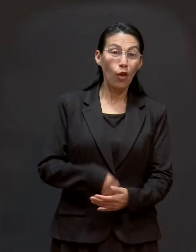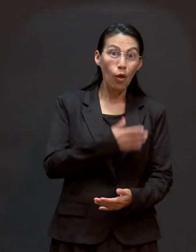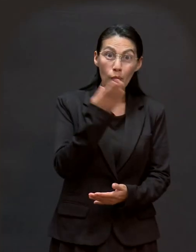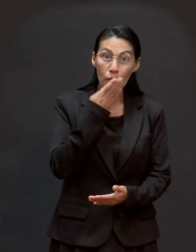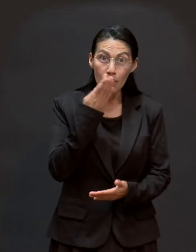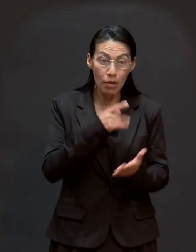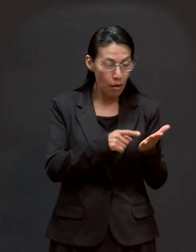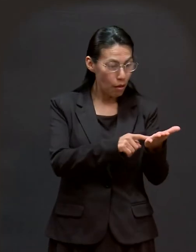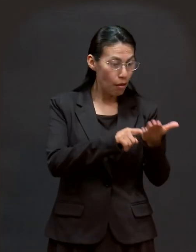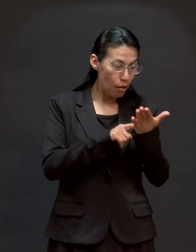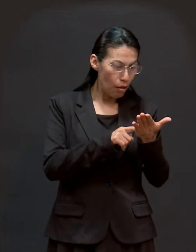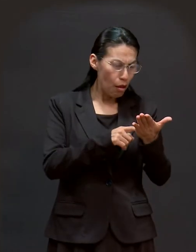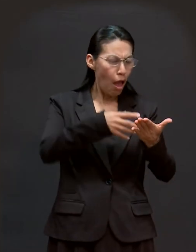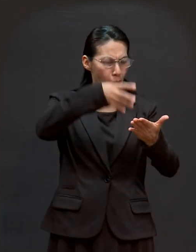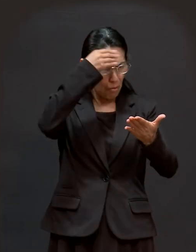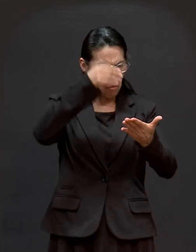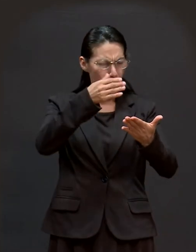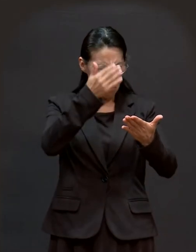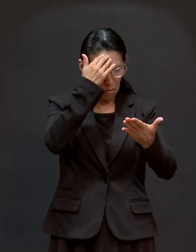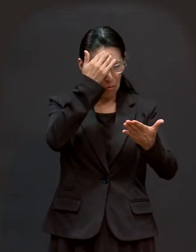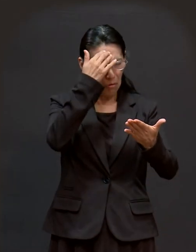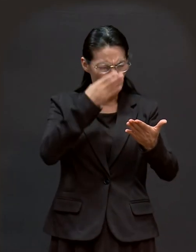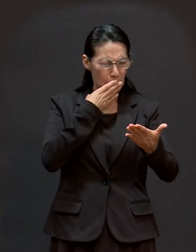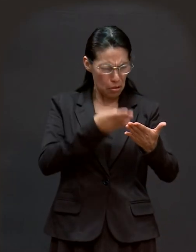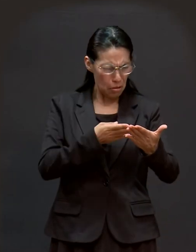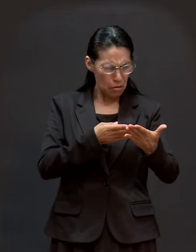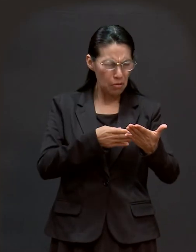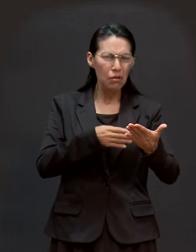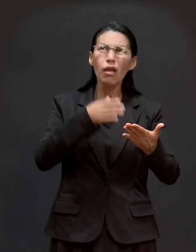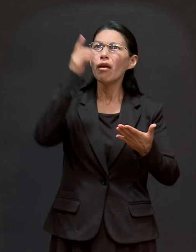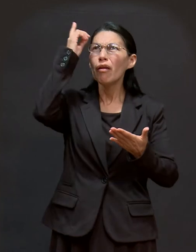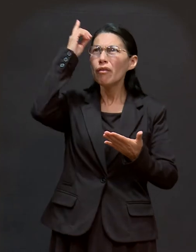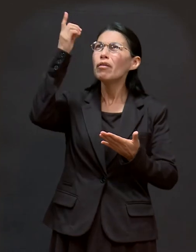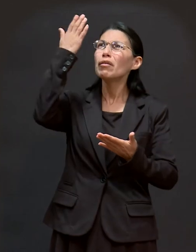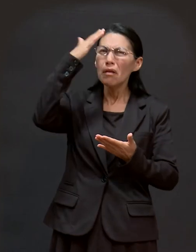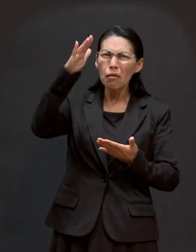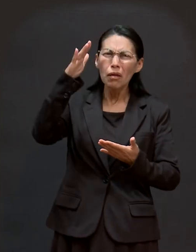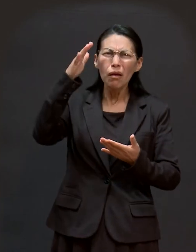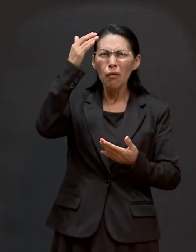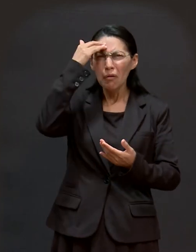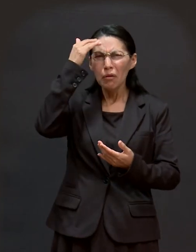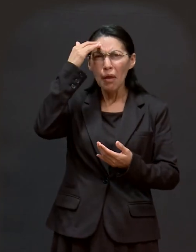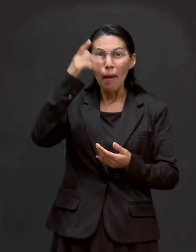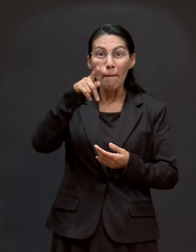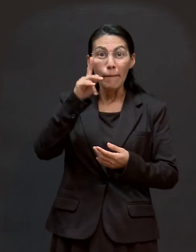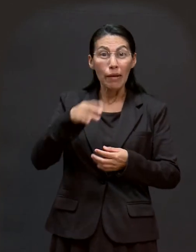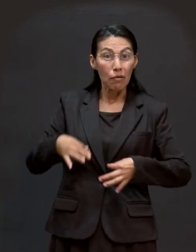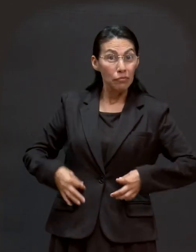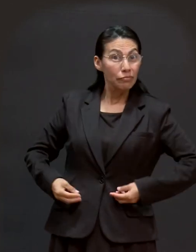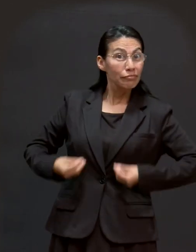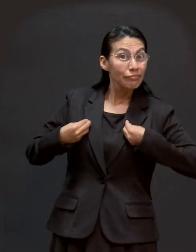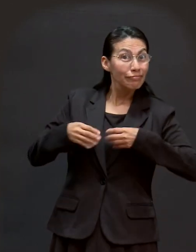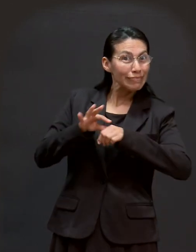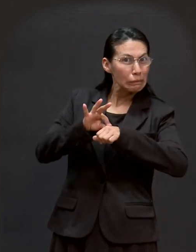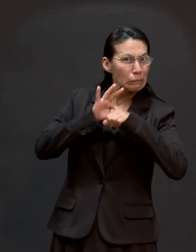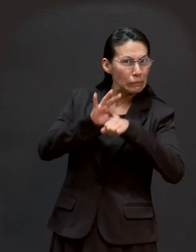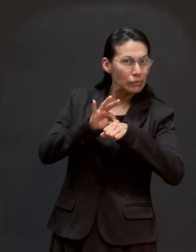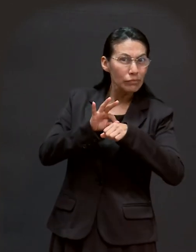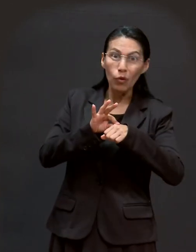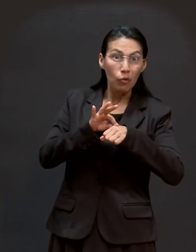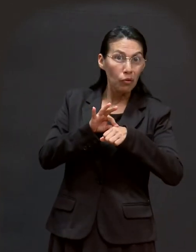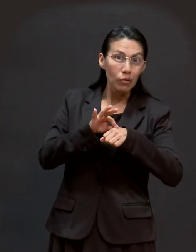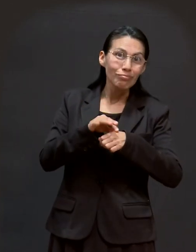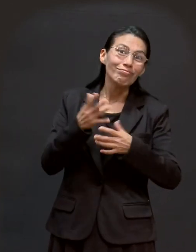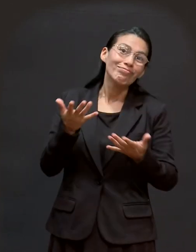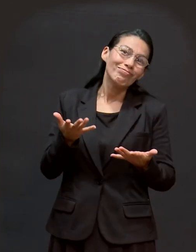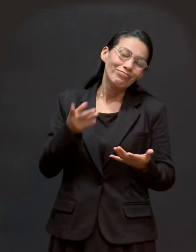podemos conocer toda la biblia podemos saber acerca de dios pero hay que vivirlo y solo se